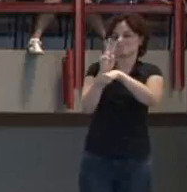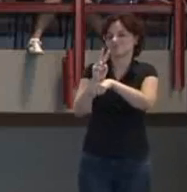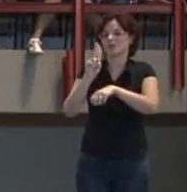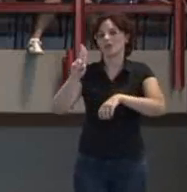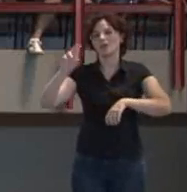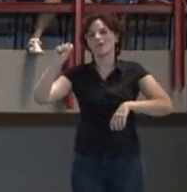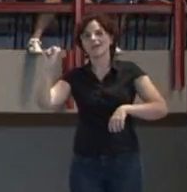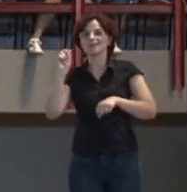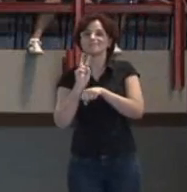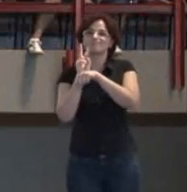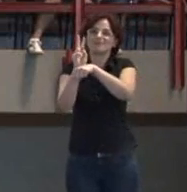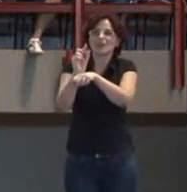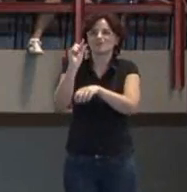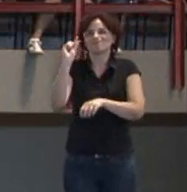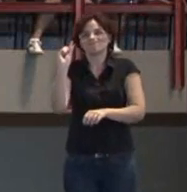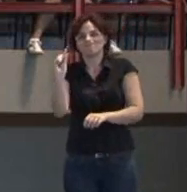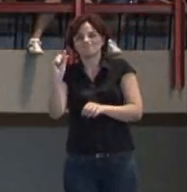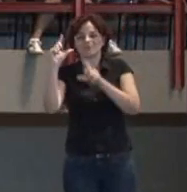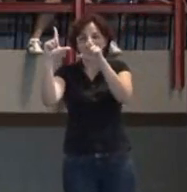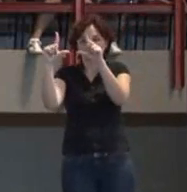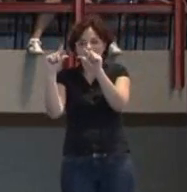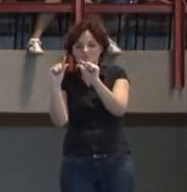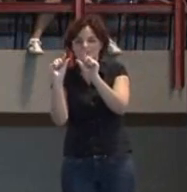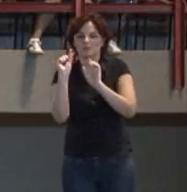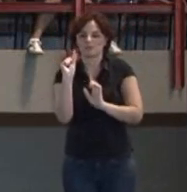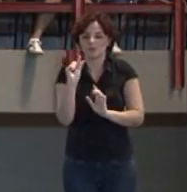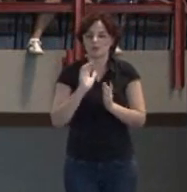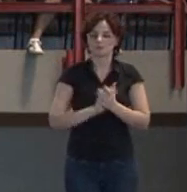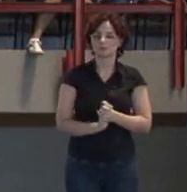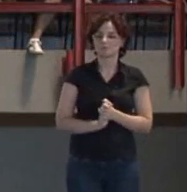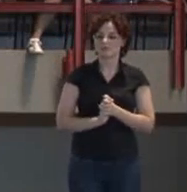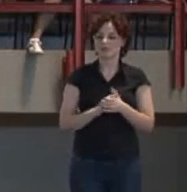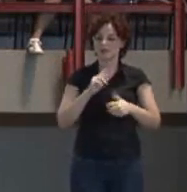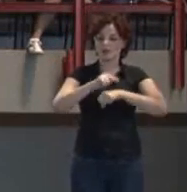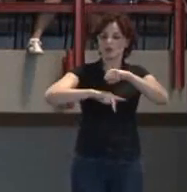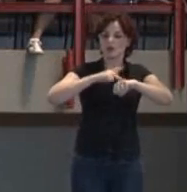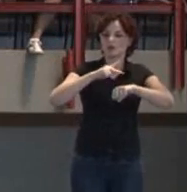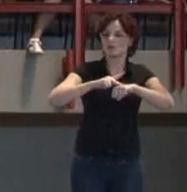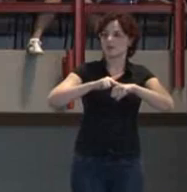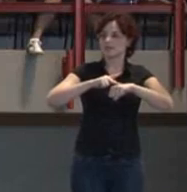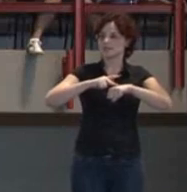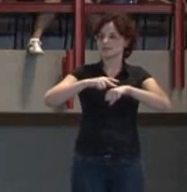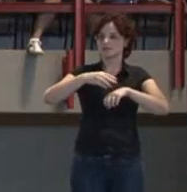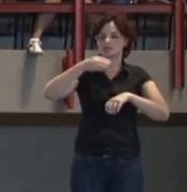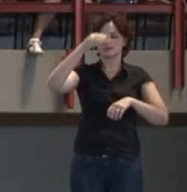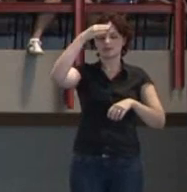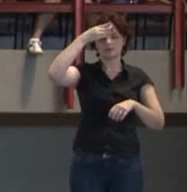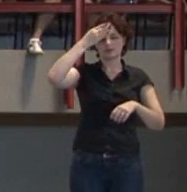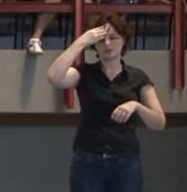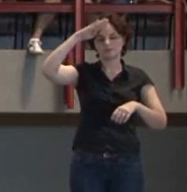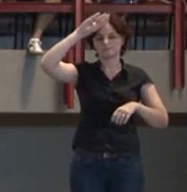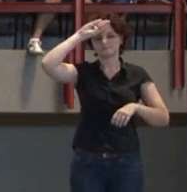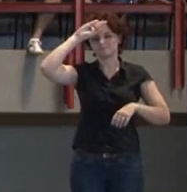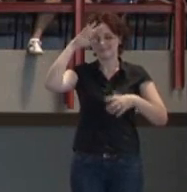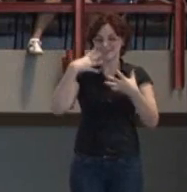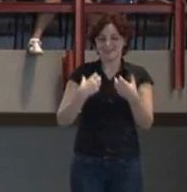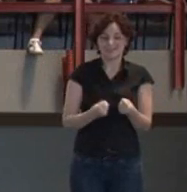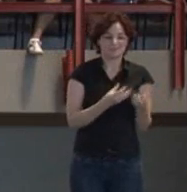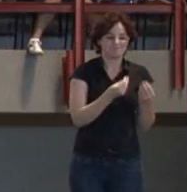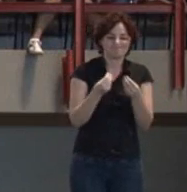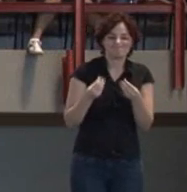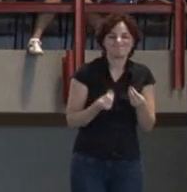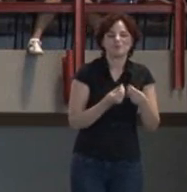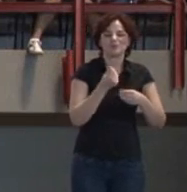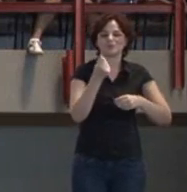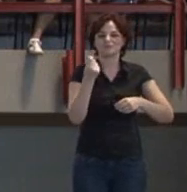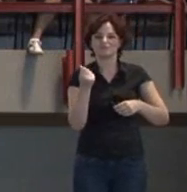emprestar um pouco menos mas Vamos citar um país mais próximo da gente Cuba Cuba recebia muita grana da União Soviética o que que os